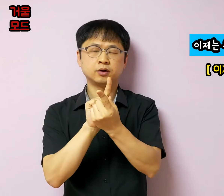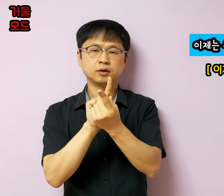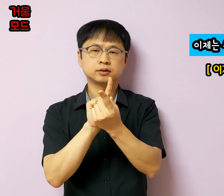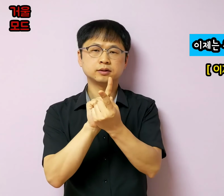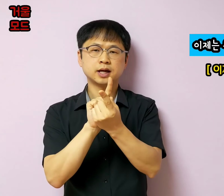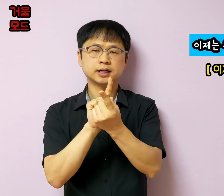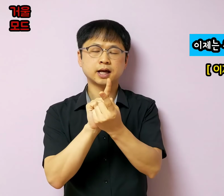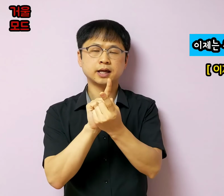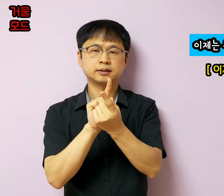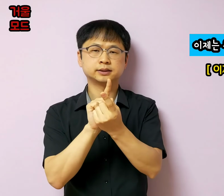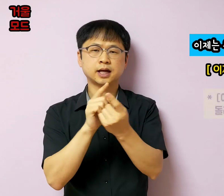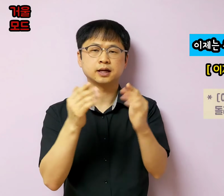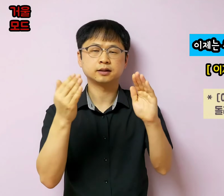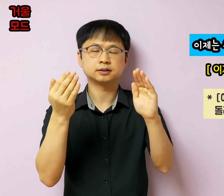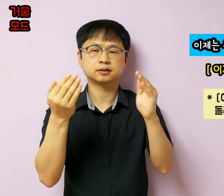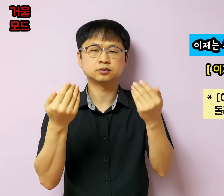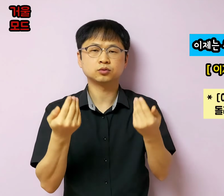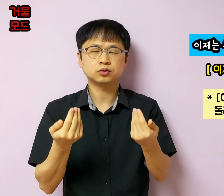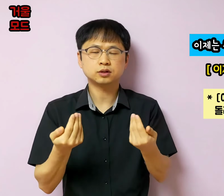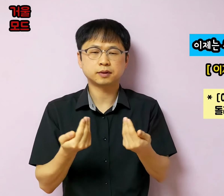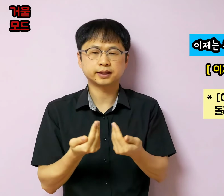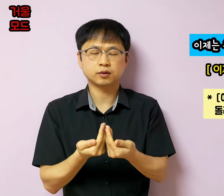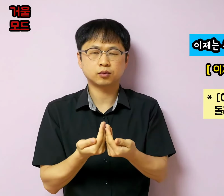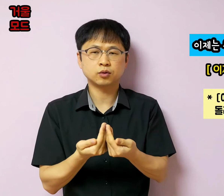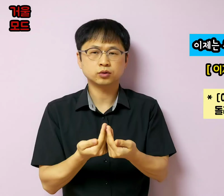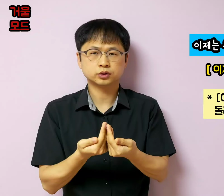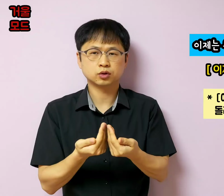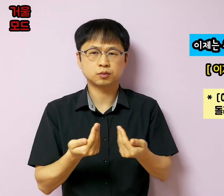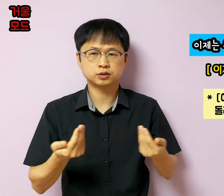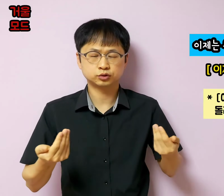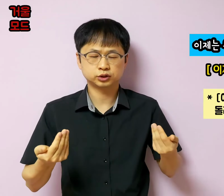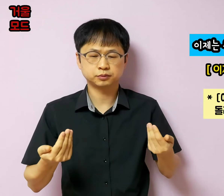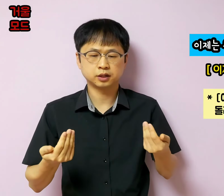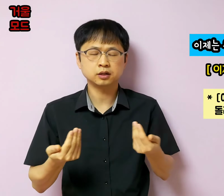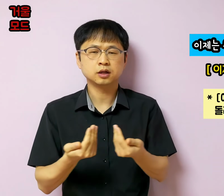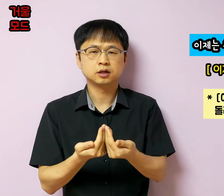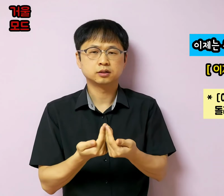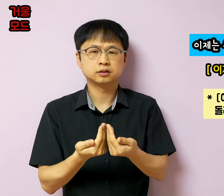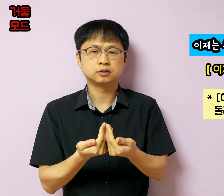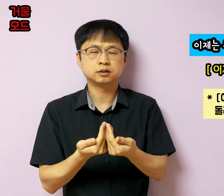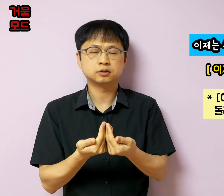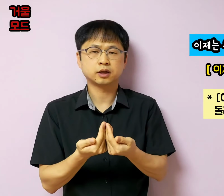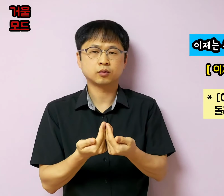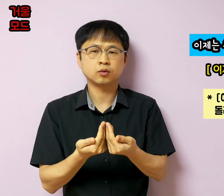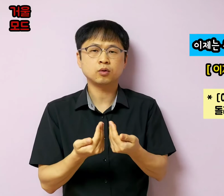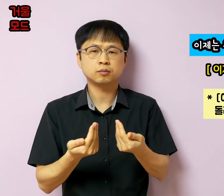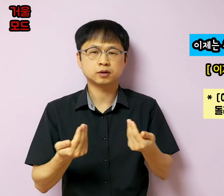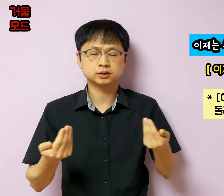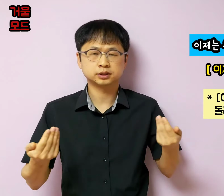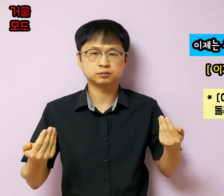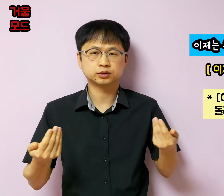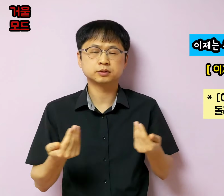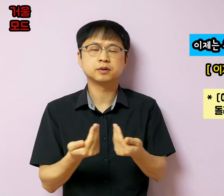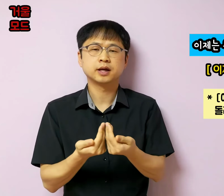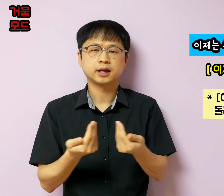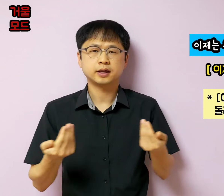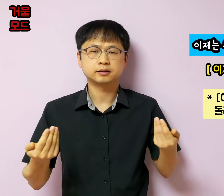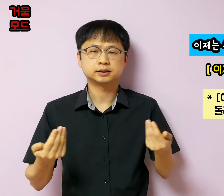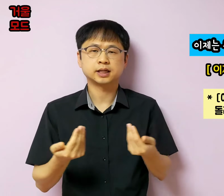배웠네요. 떠나가다, 헤어지다. 여기서는 손등을 맞대고 서로 벌려주시면 등을 대고 멀어지는 모습.